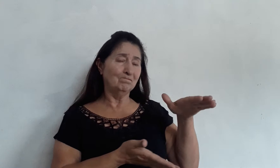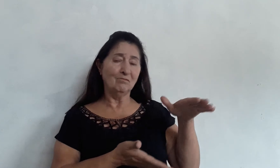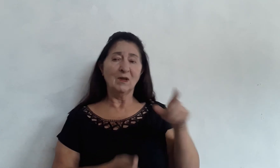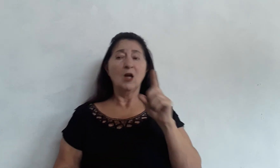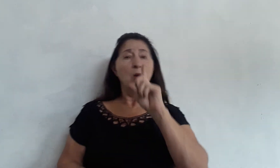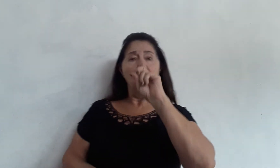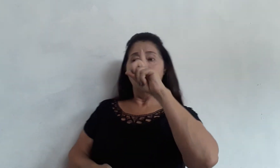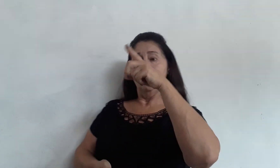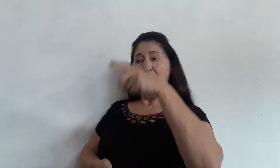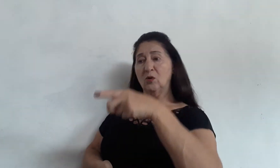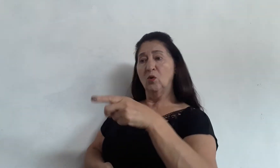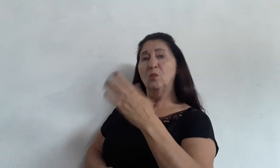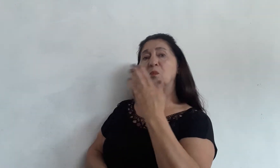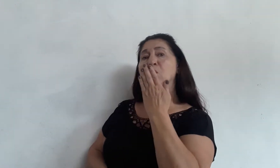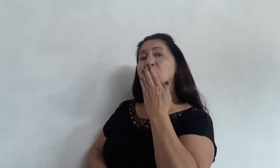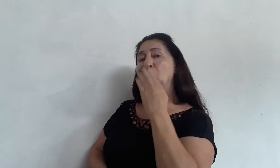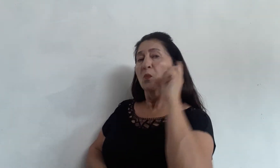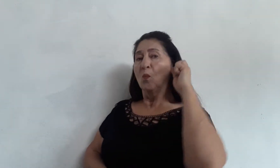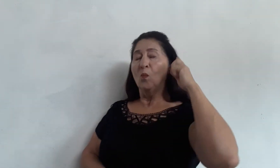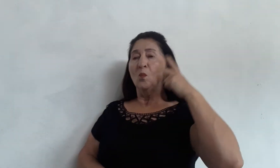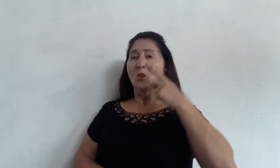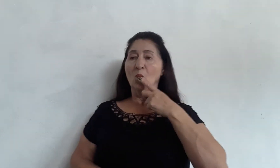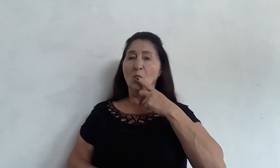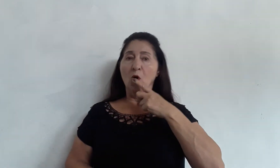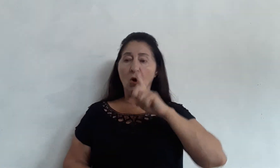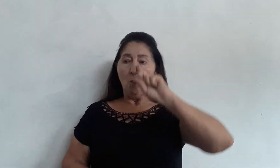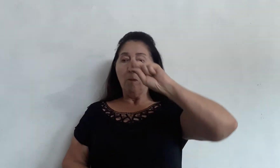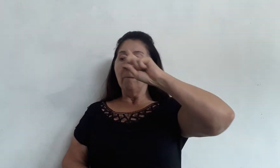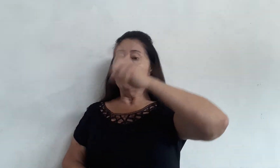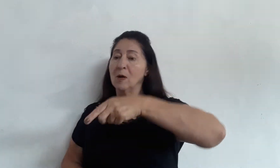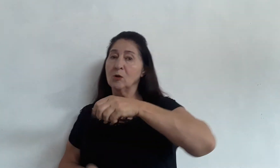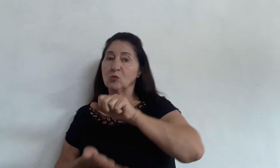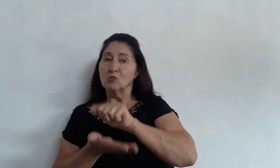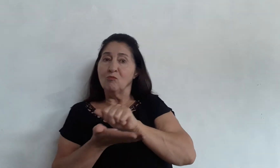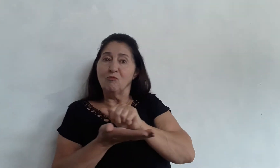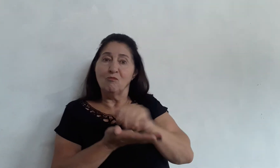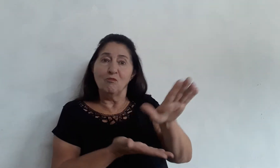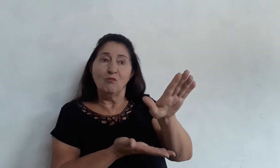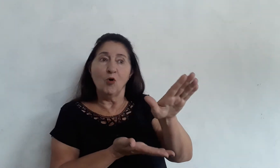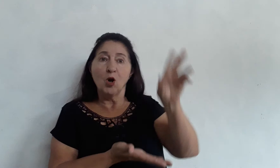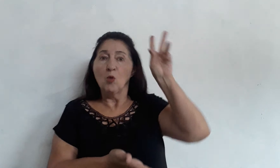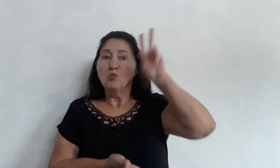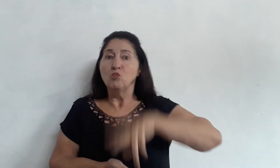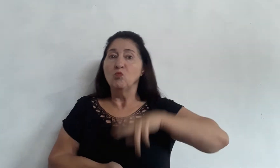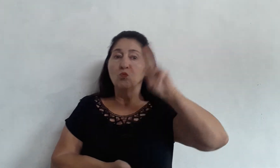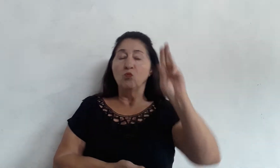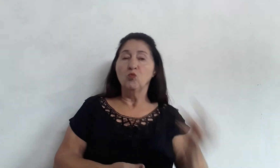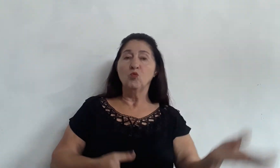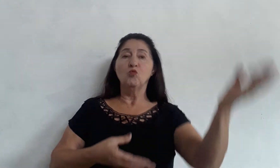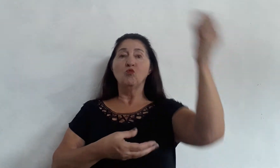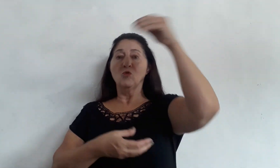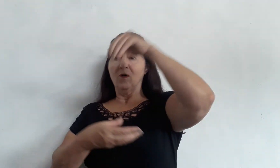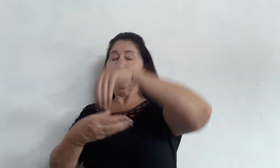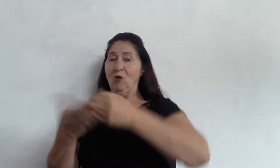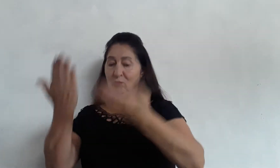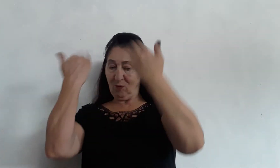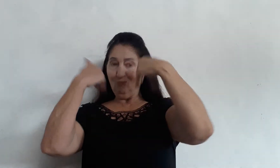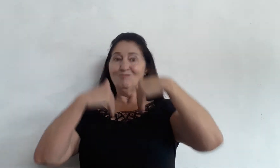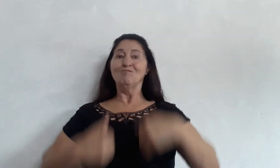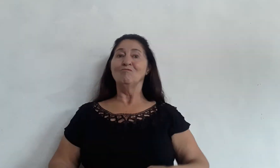surdo, eu te ordeno que saias do menino e nunca mais entres nele." O espírito sacudiu o